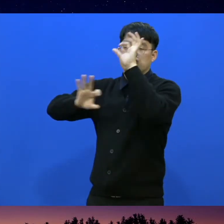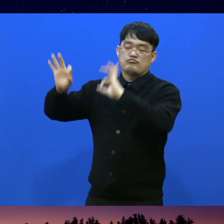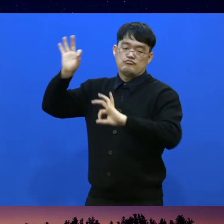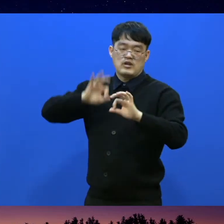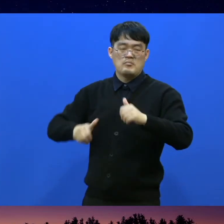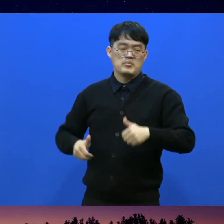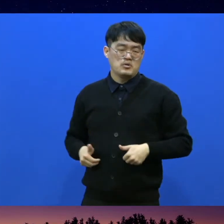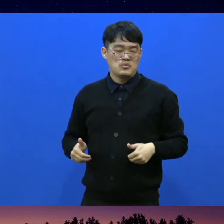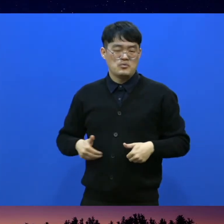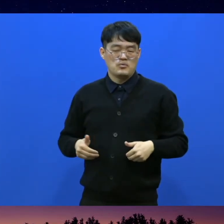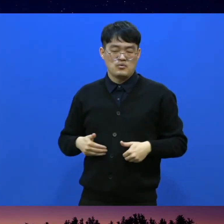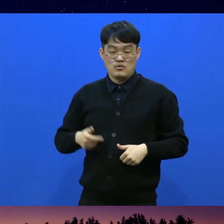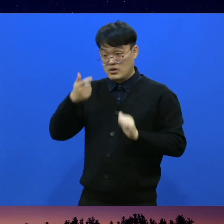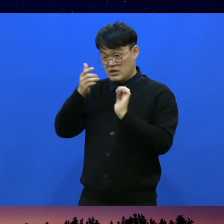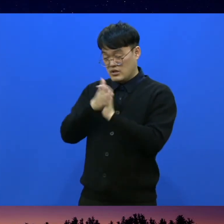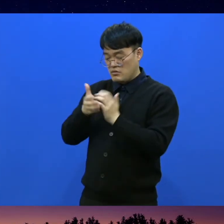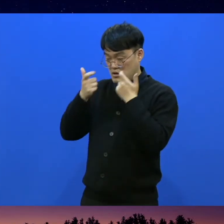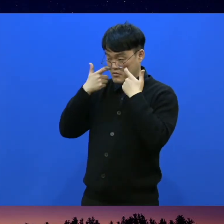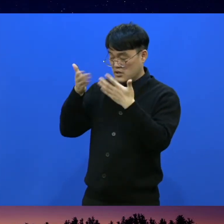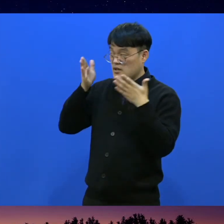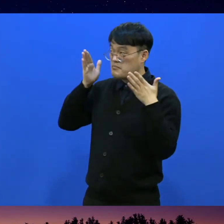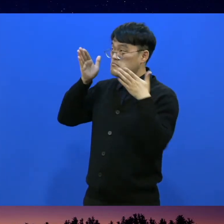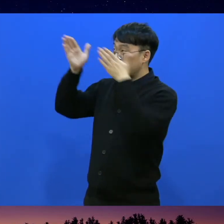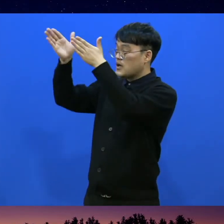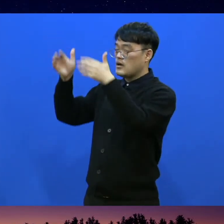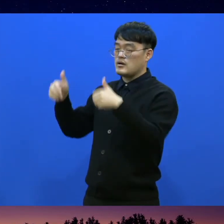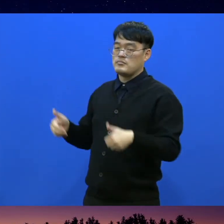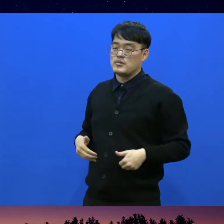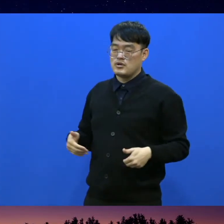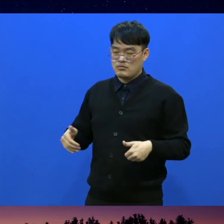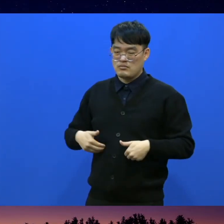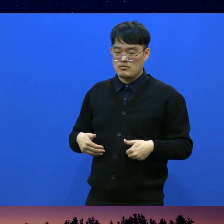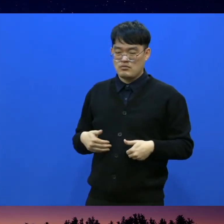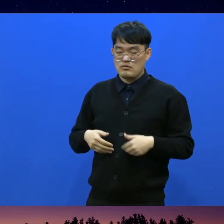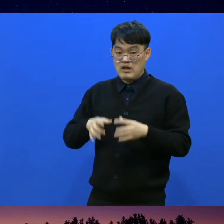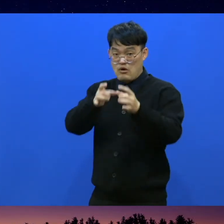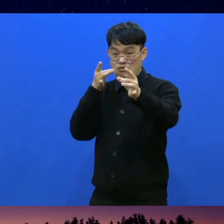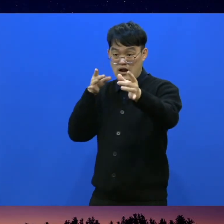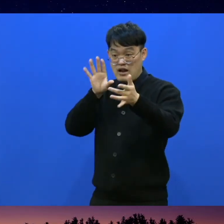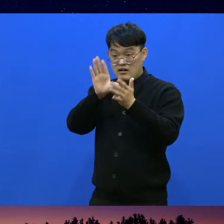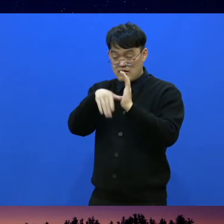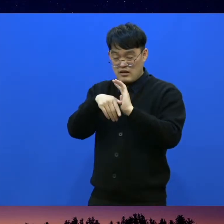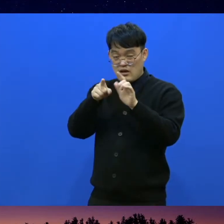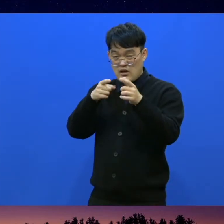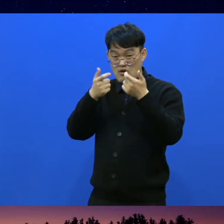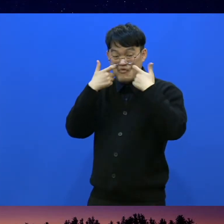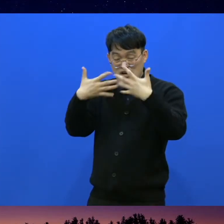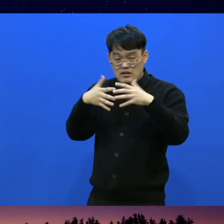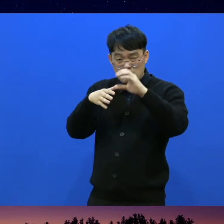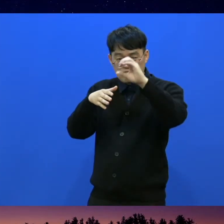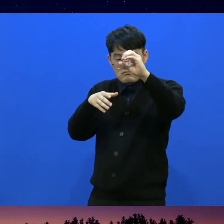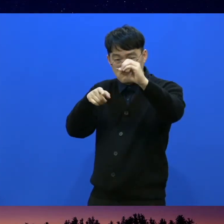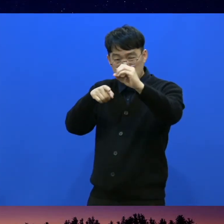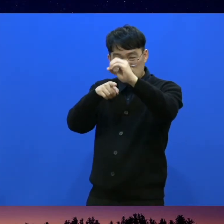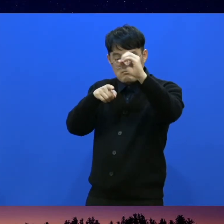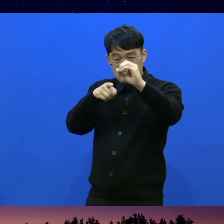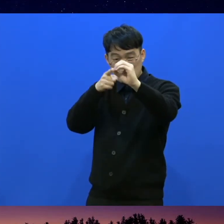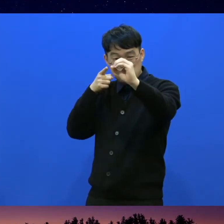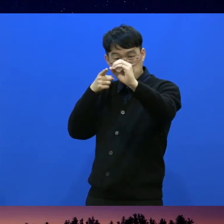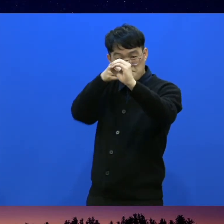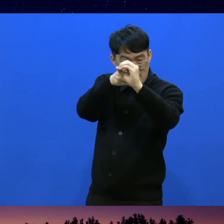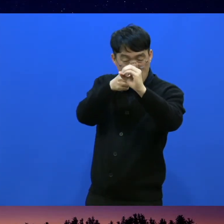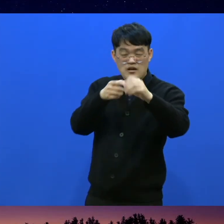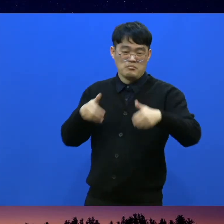기도의 정확한 방향이 중요합니다. 관역이 분명한 파설해야 돼요. 타겟이 애매하면 안 된다. 정확한 방향의